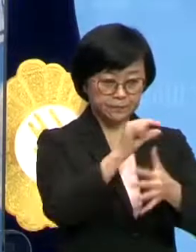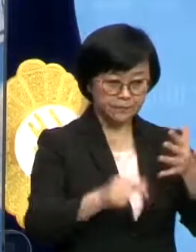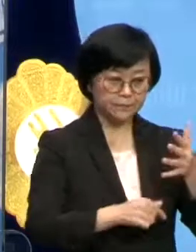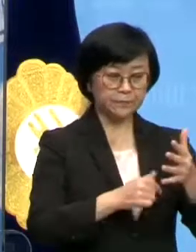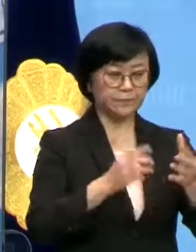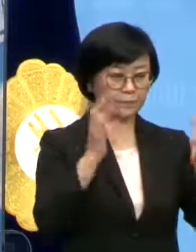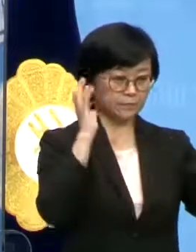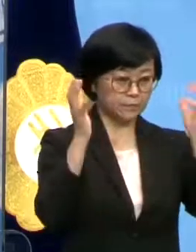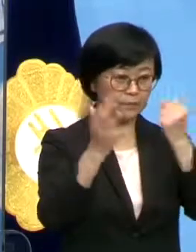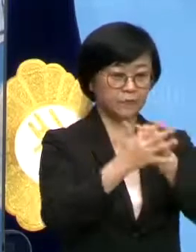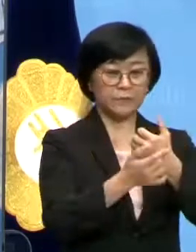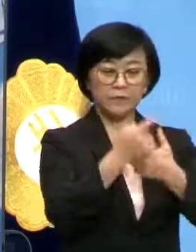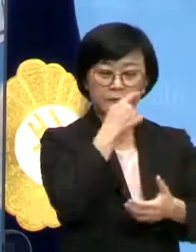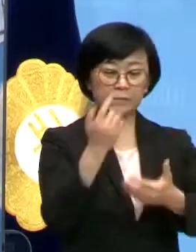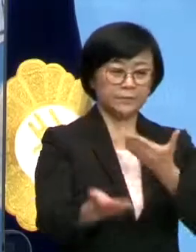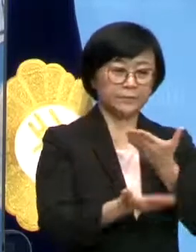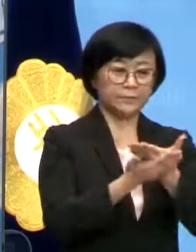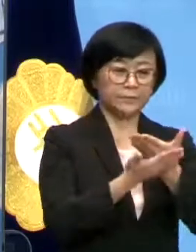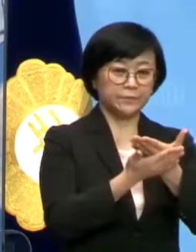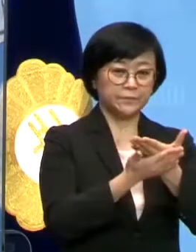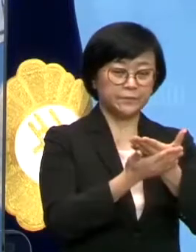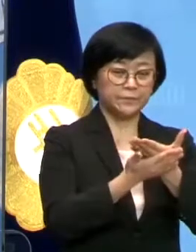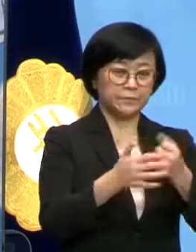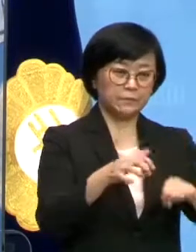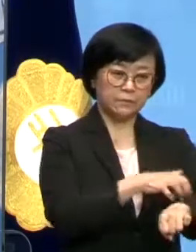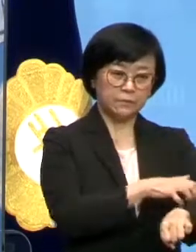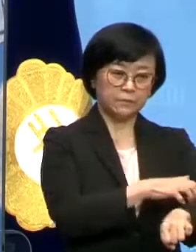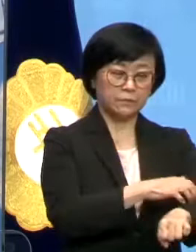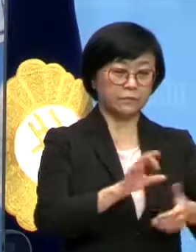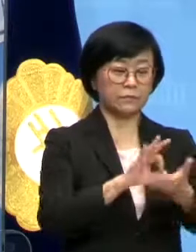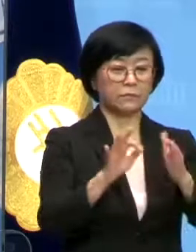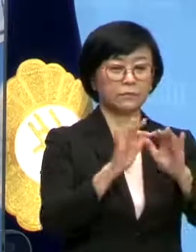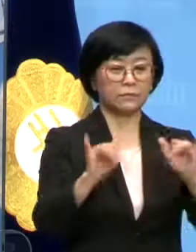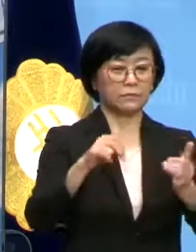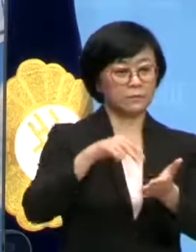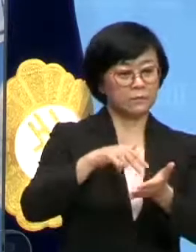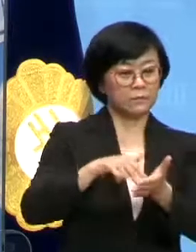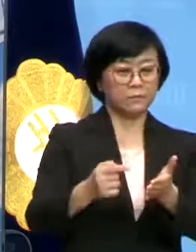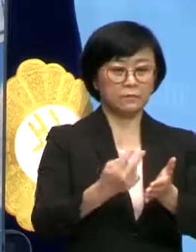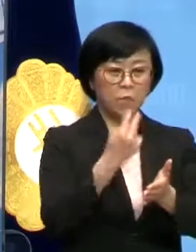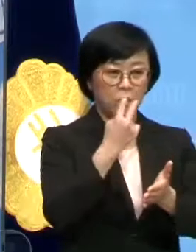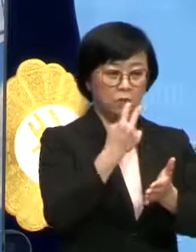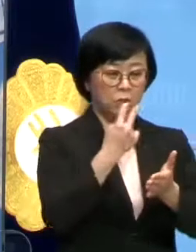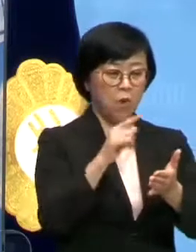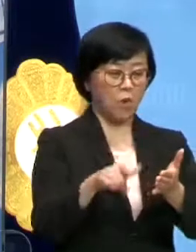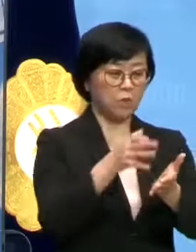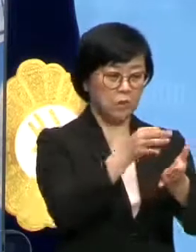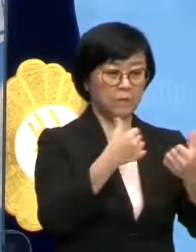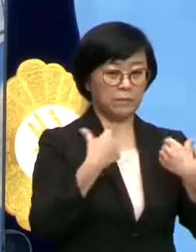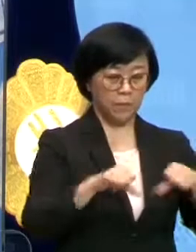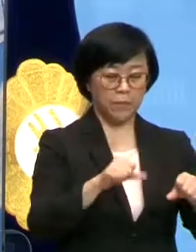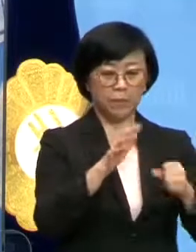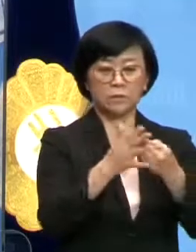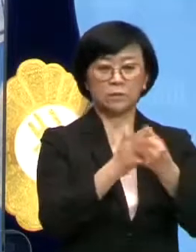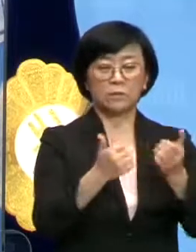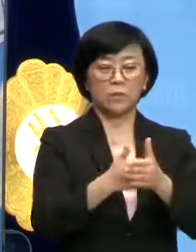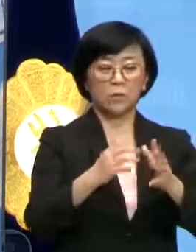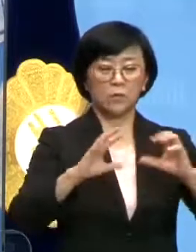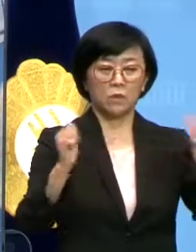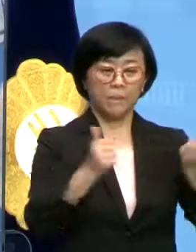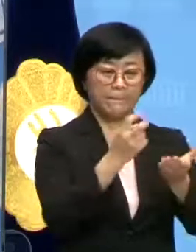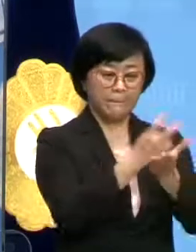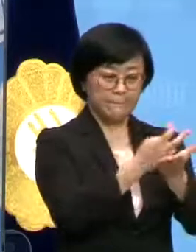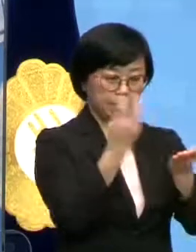복잡하고 증빙자료 등 의 구비가 벌거 로 소비자들이 보험금 청구를 포기하는 데 있다 최근 국회